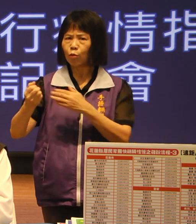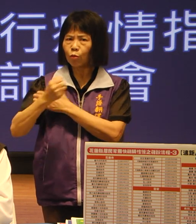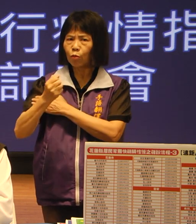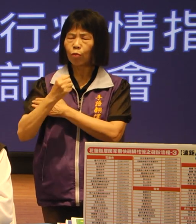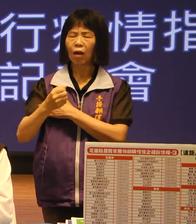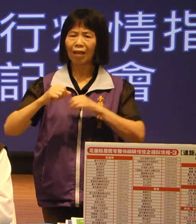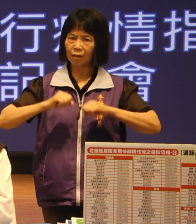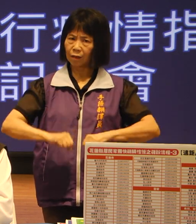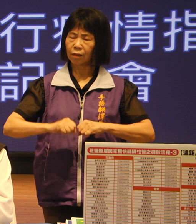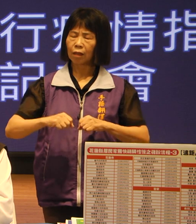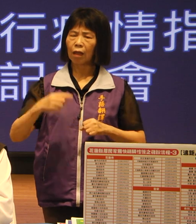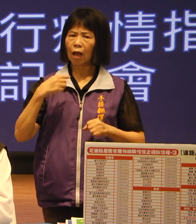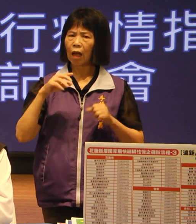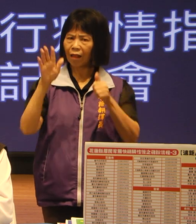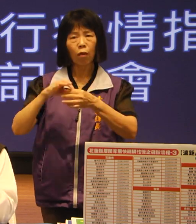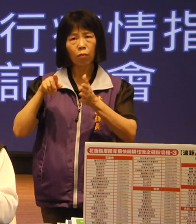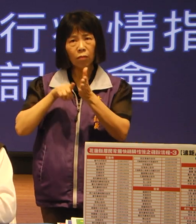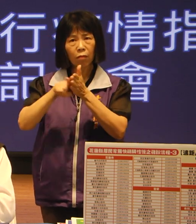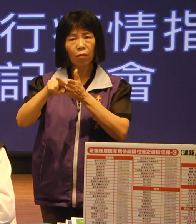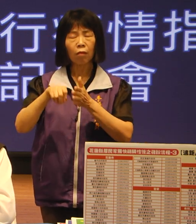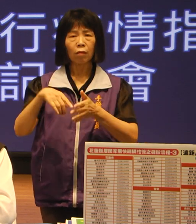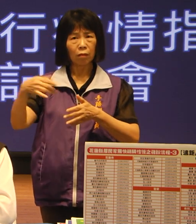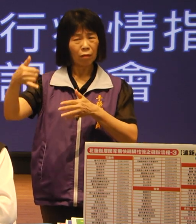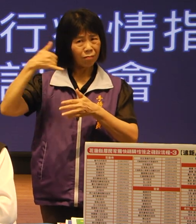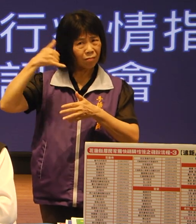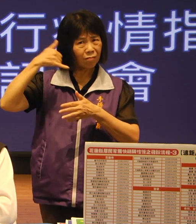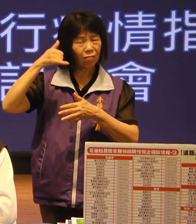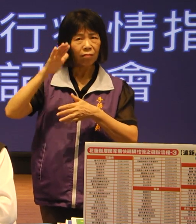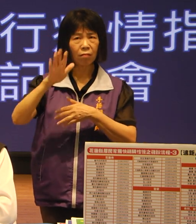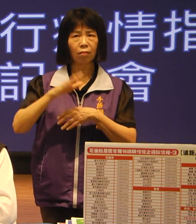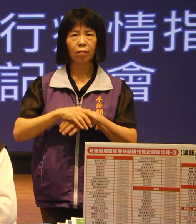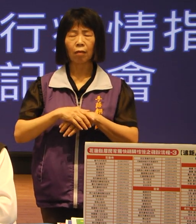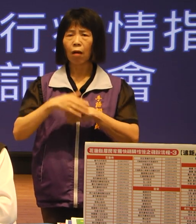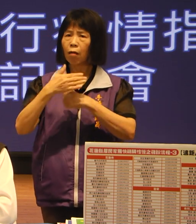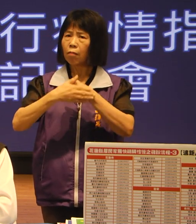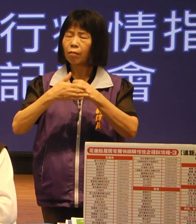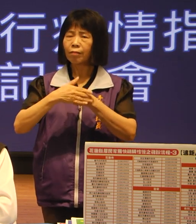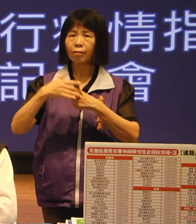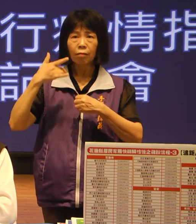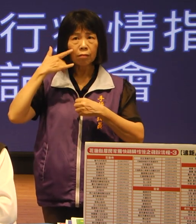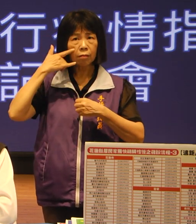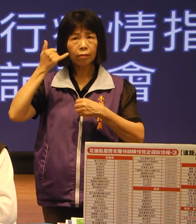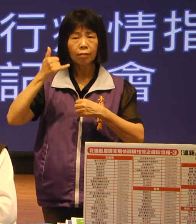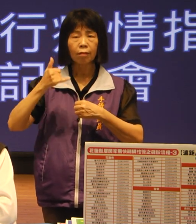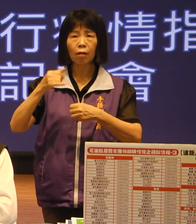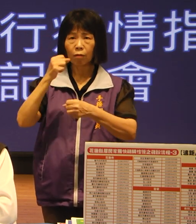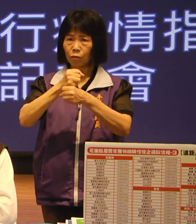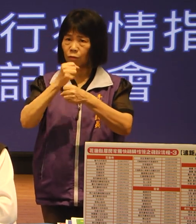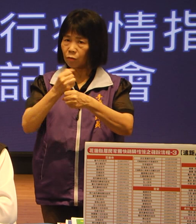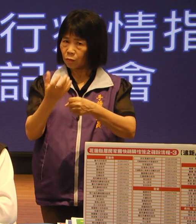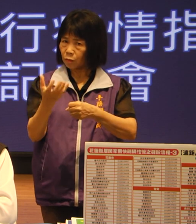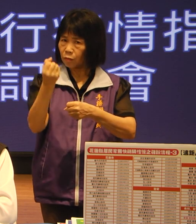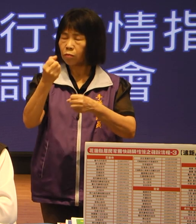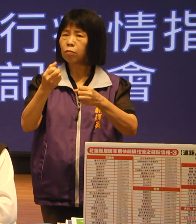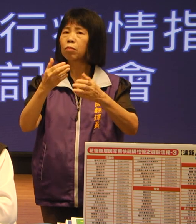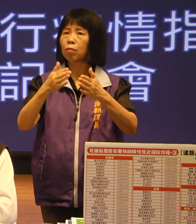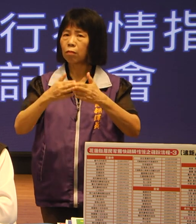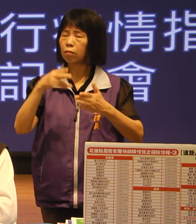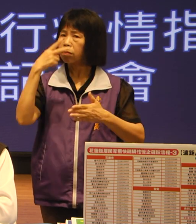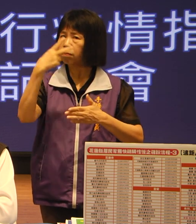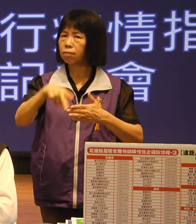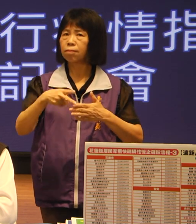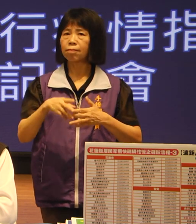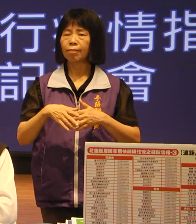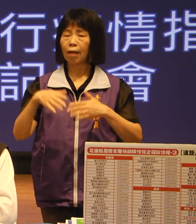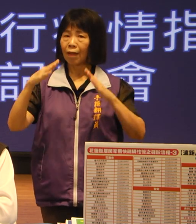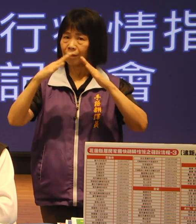态度去面对这个疫情。第一个，保障到家长的这个工作权以及